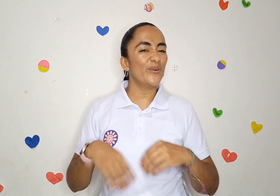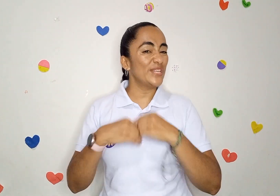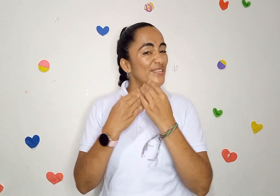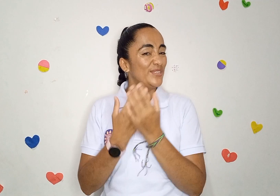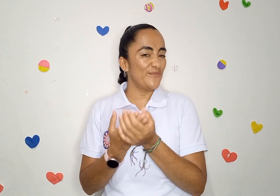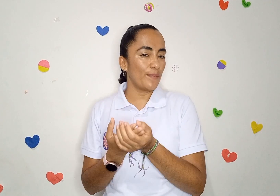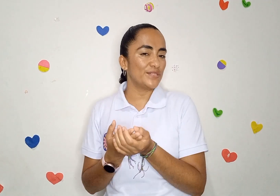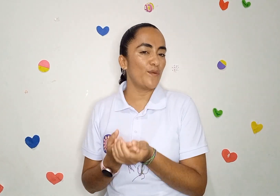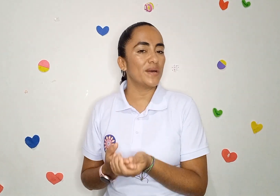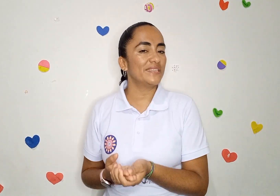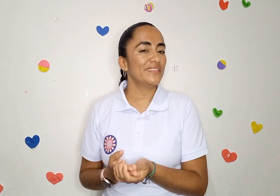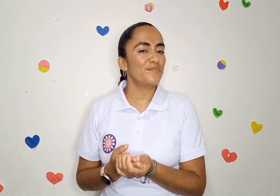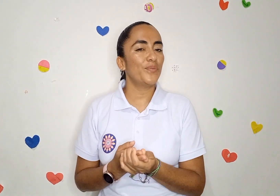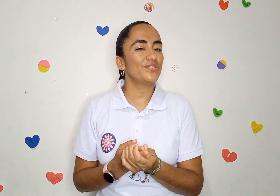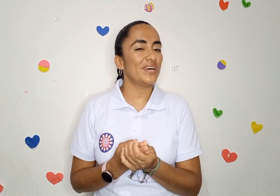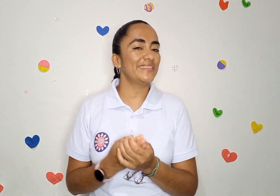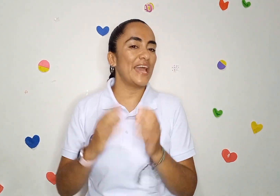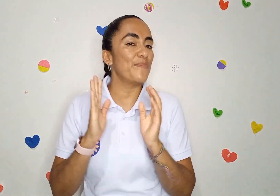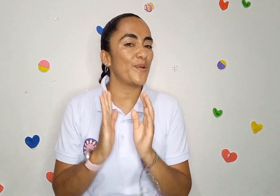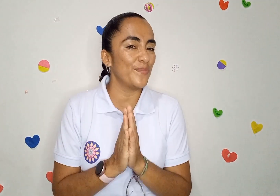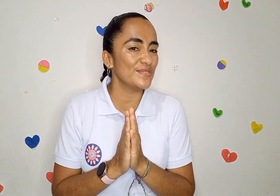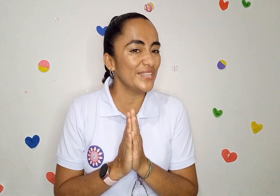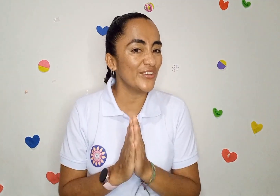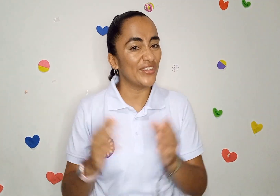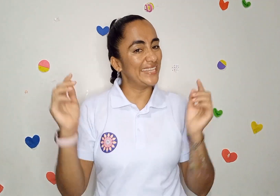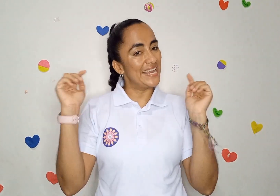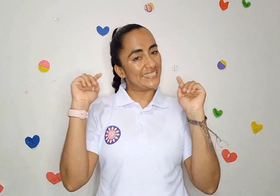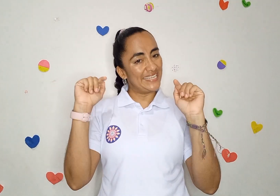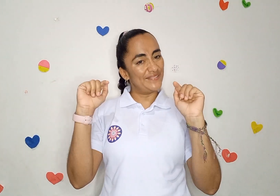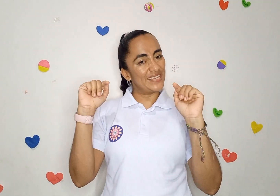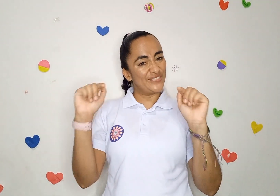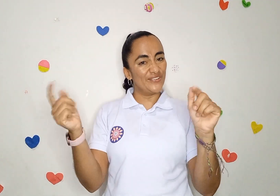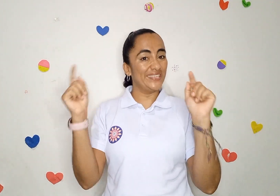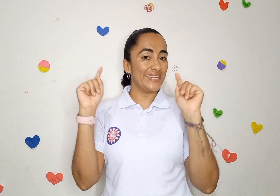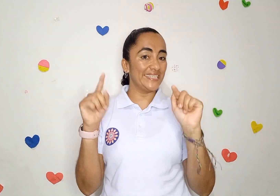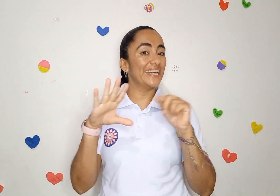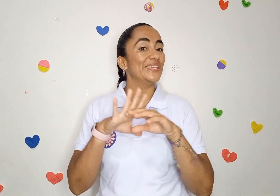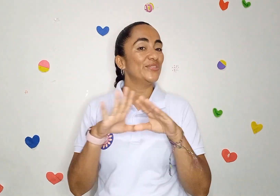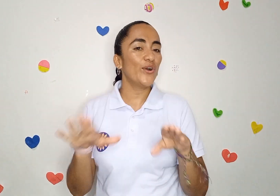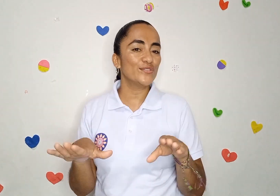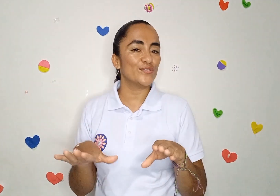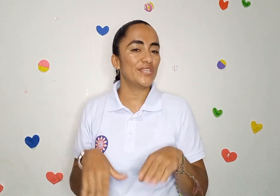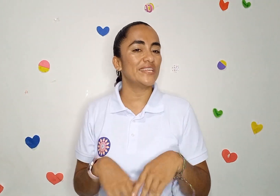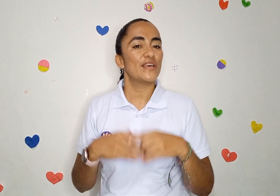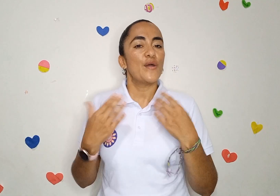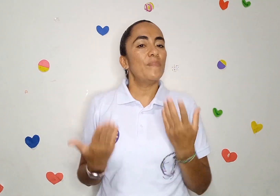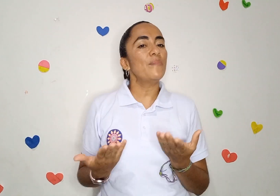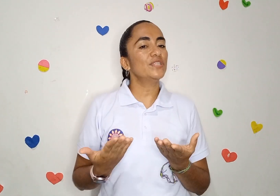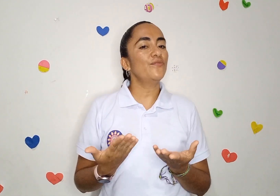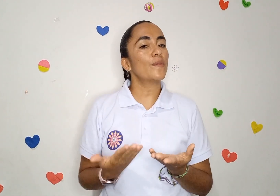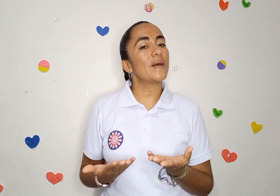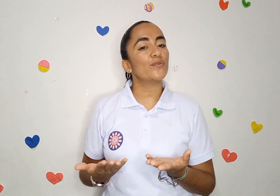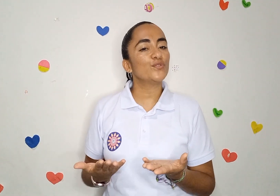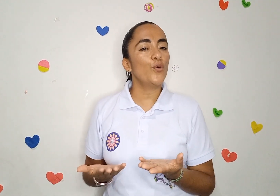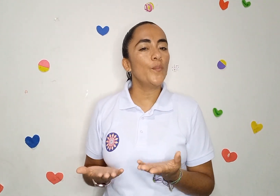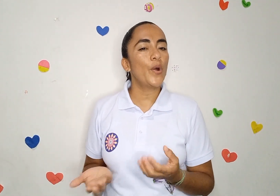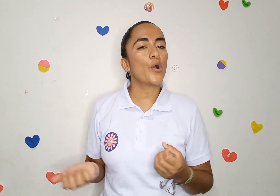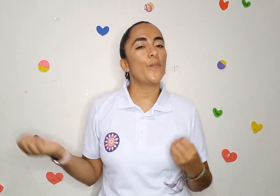Es una información bastante importante a propósito de la celebración del Día de Todos Ustedes. Vamos a informarnos un poco para